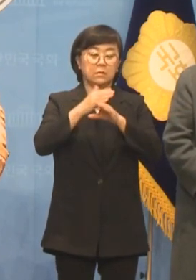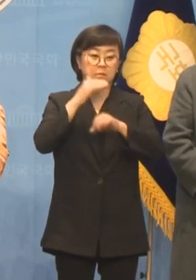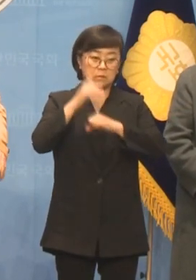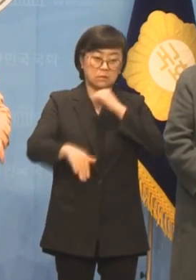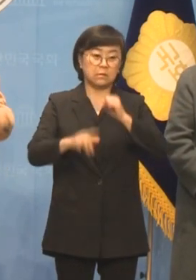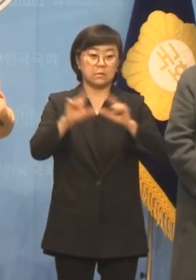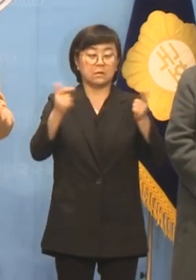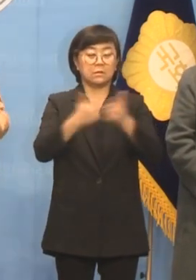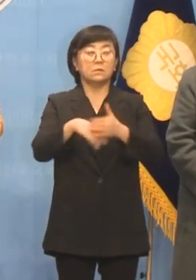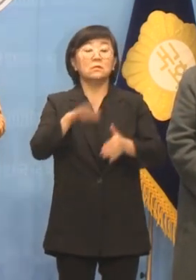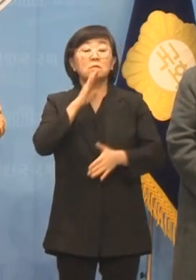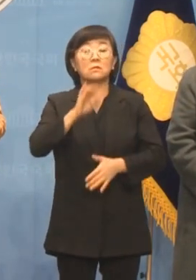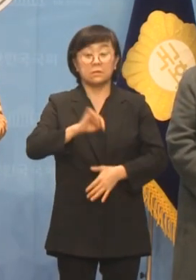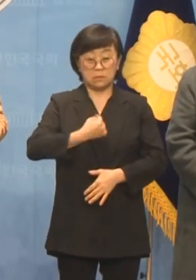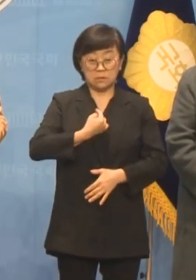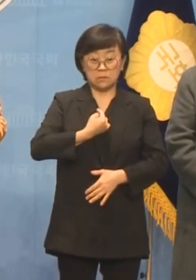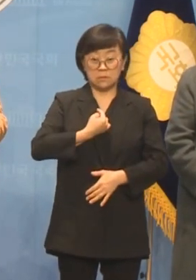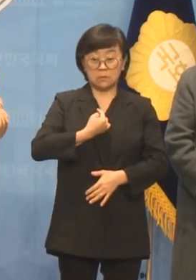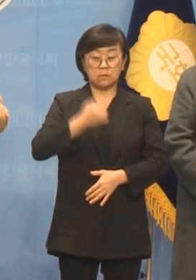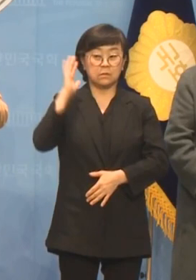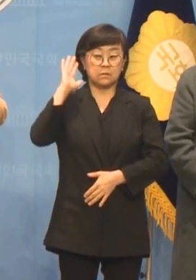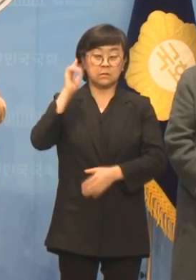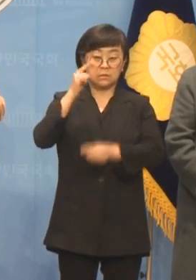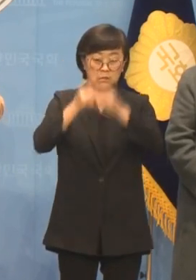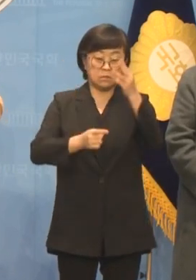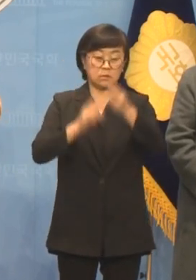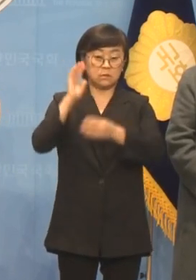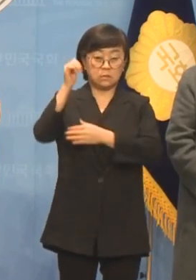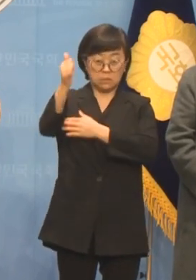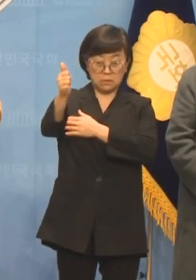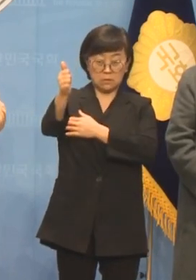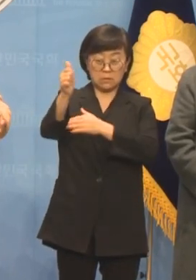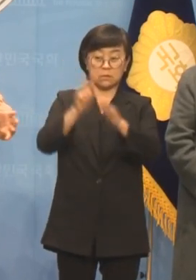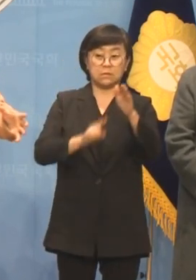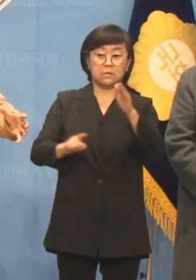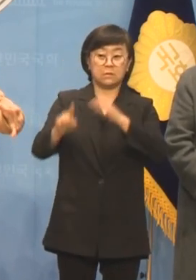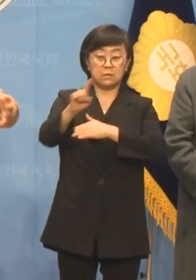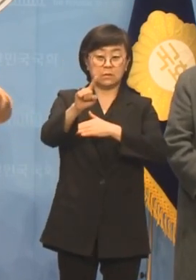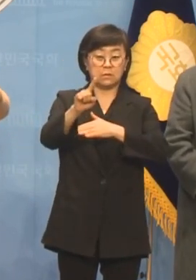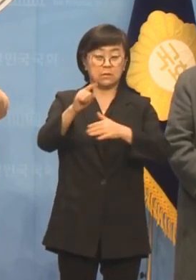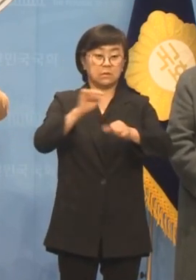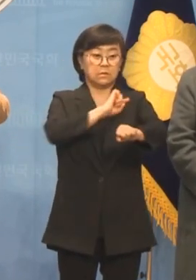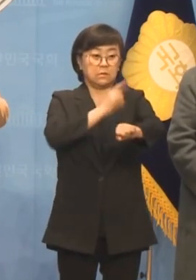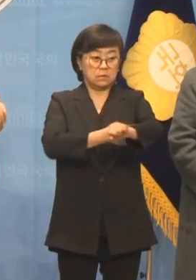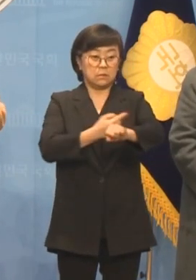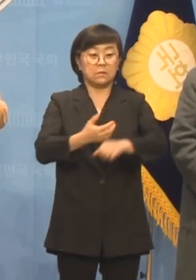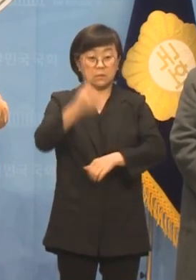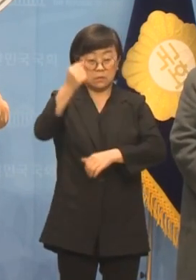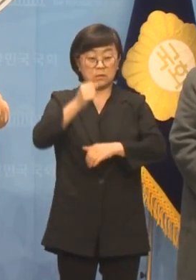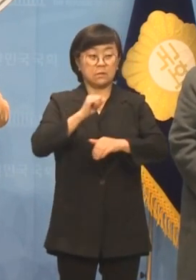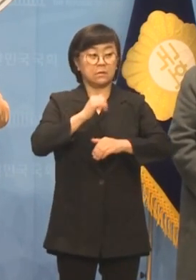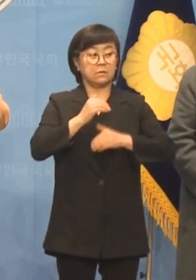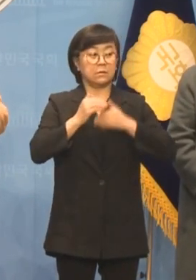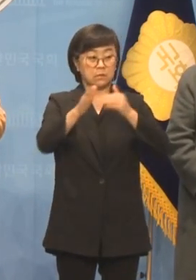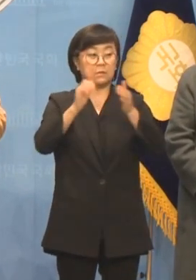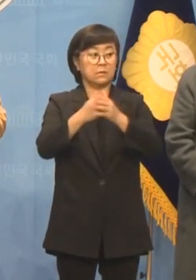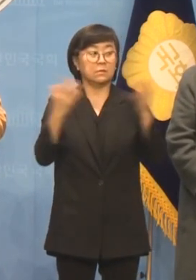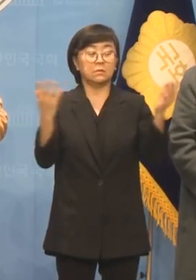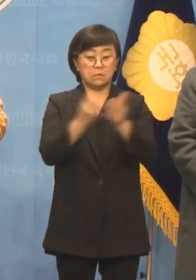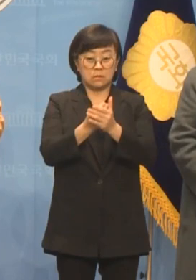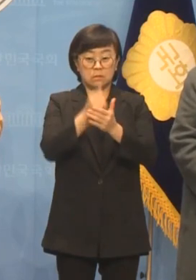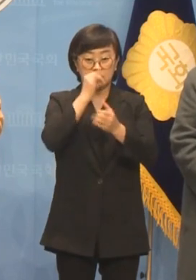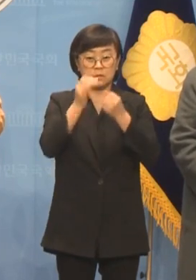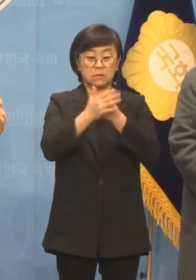아니라 실제로 본인이 윤석열 남편을 앞세우고 집권을 하는 과정과 집권을